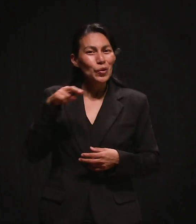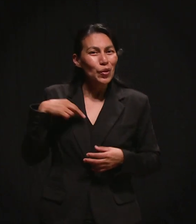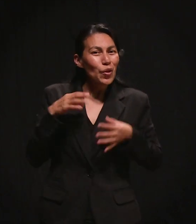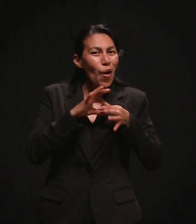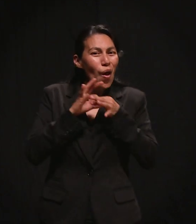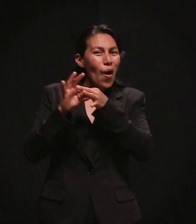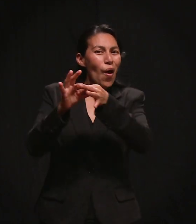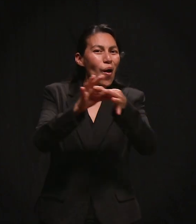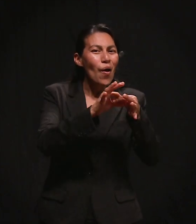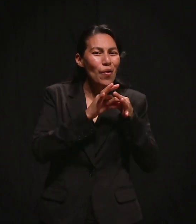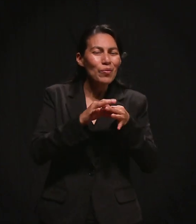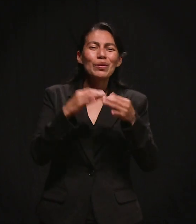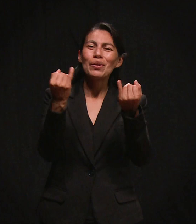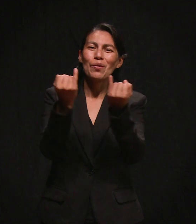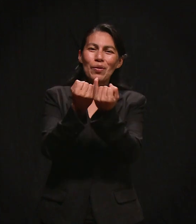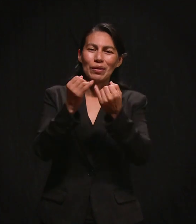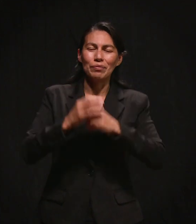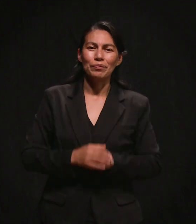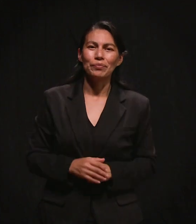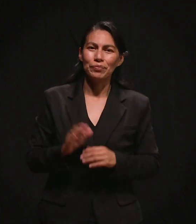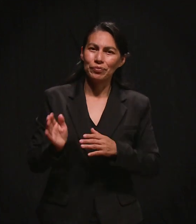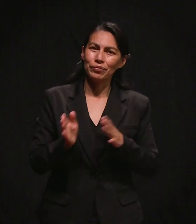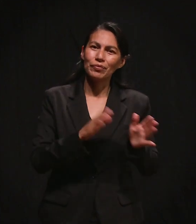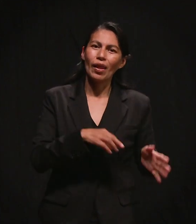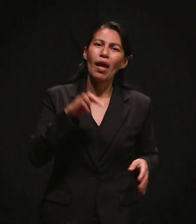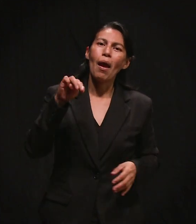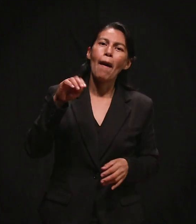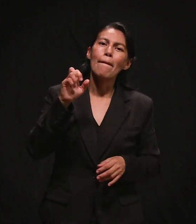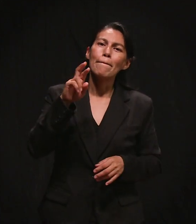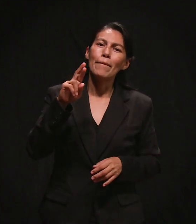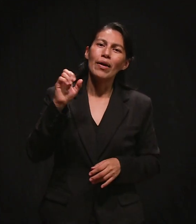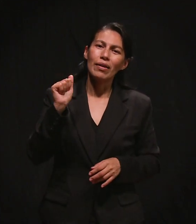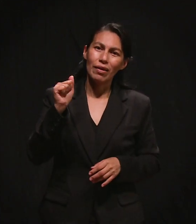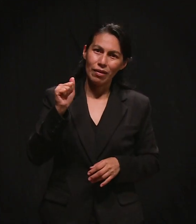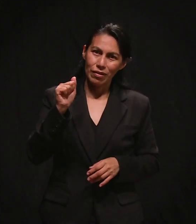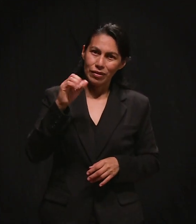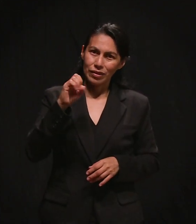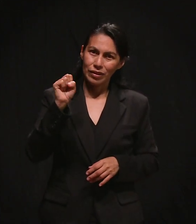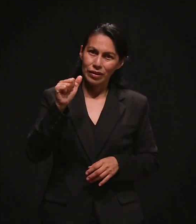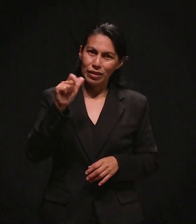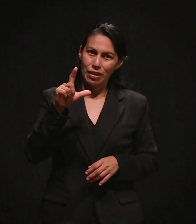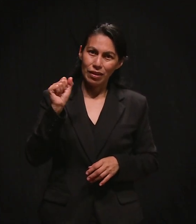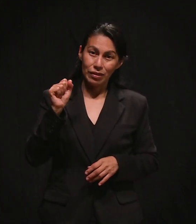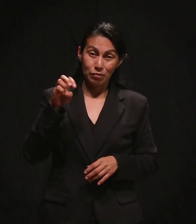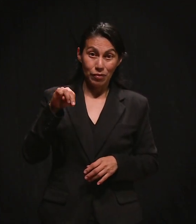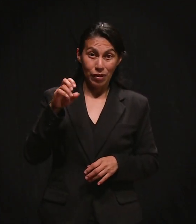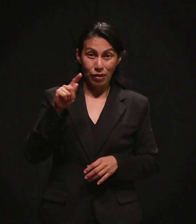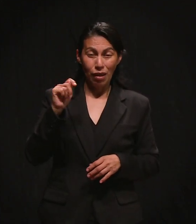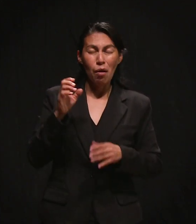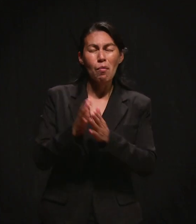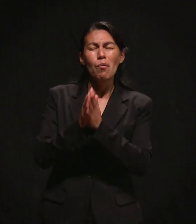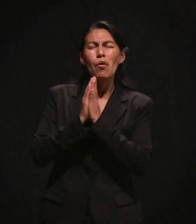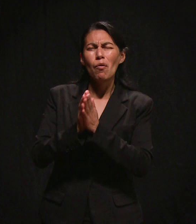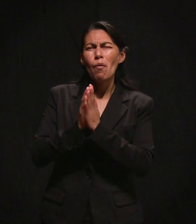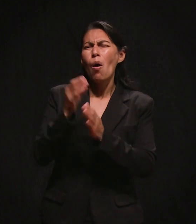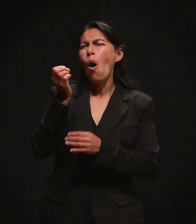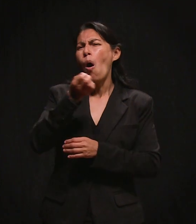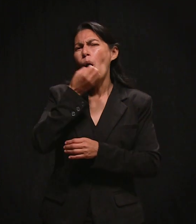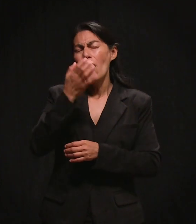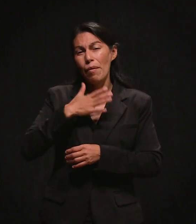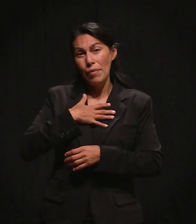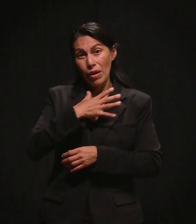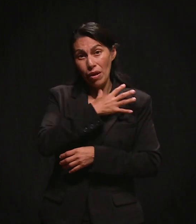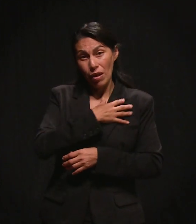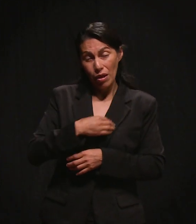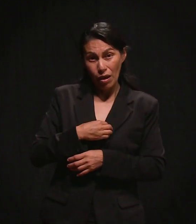Salas Mata. Por favor, oren por mi hija, que está internada en el hospital de Durango, por favor, para